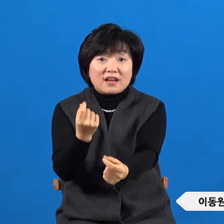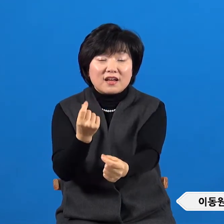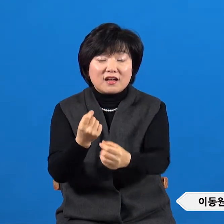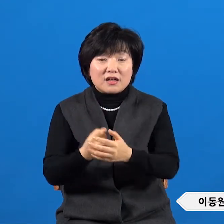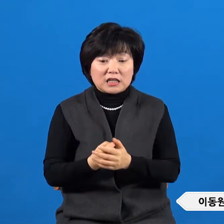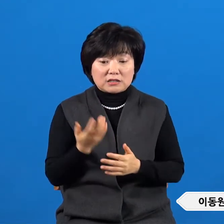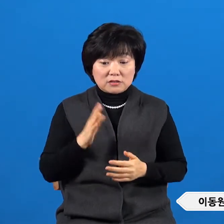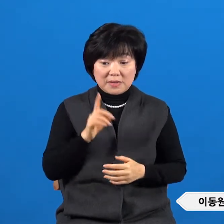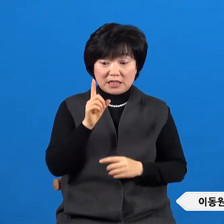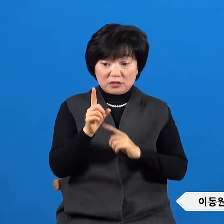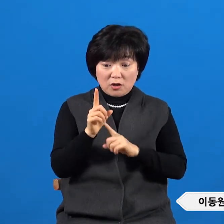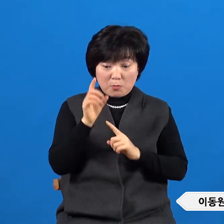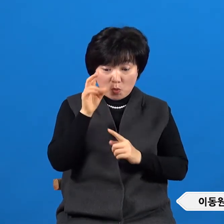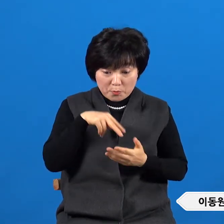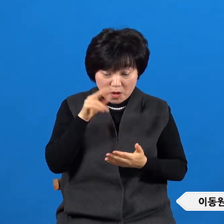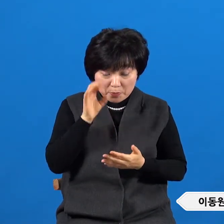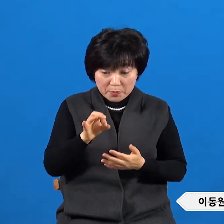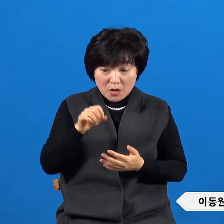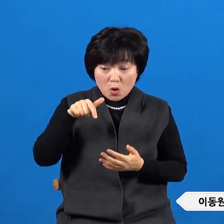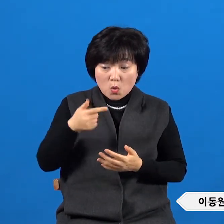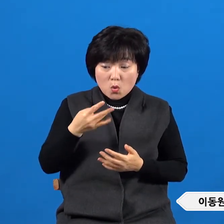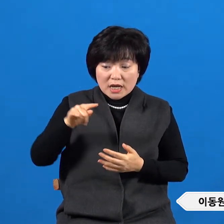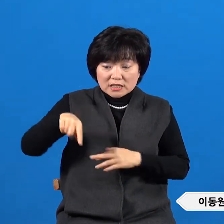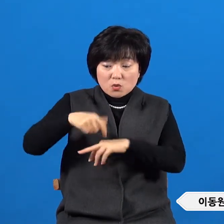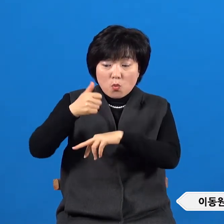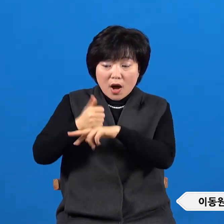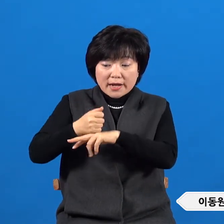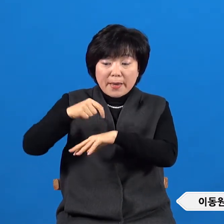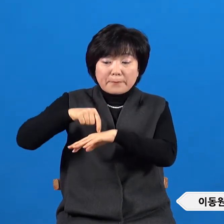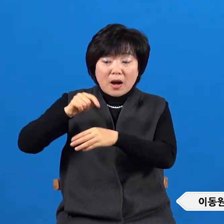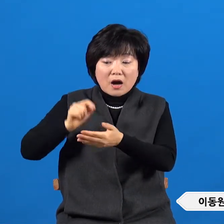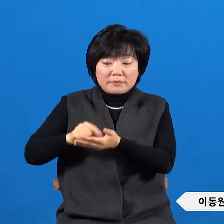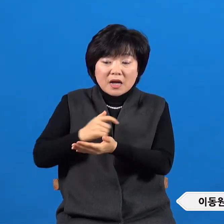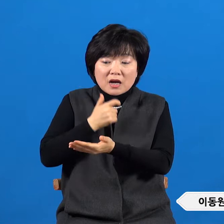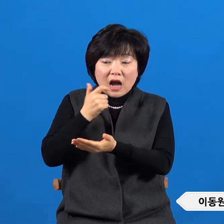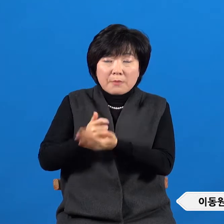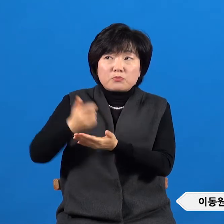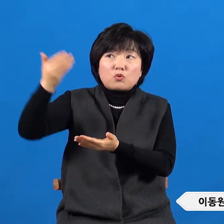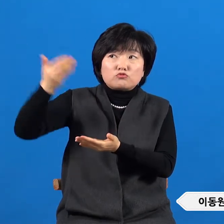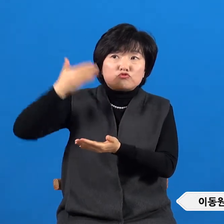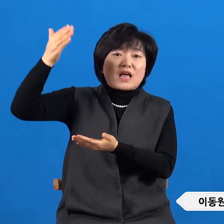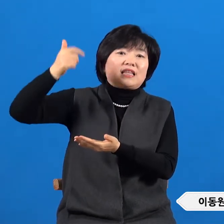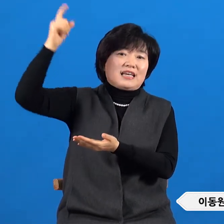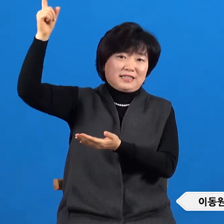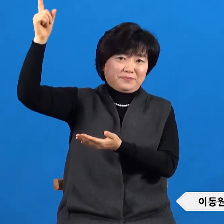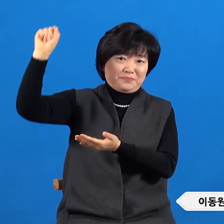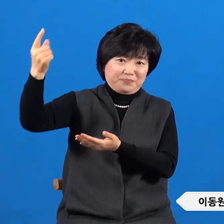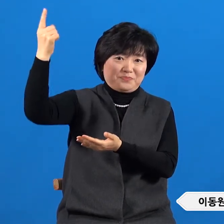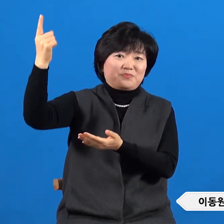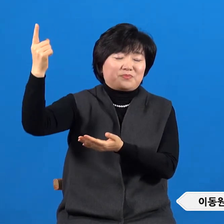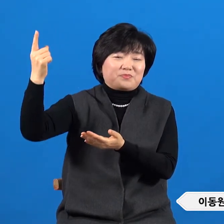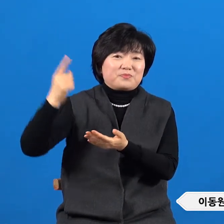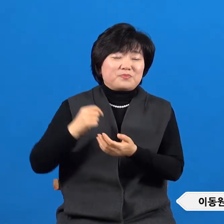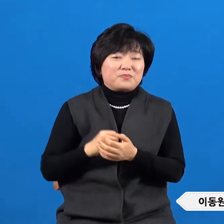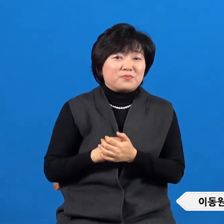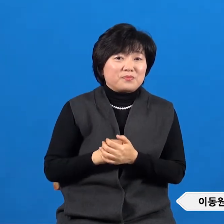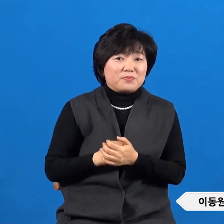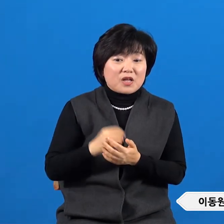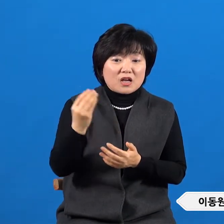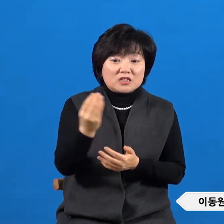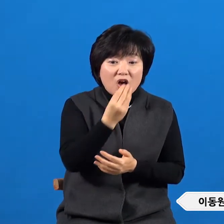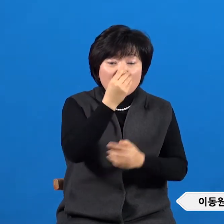성경은 그것이 하나님이 고레스의 마음을 감동시킨 결과였다라고 증언하고 있습니다.